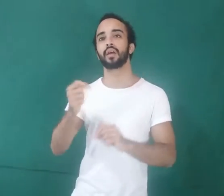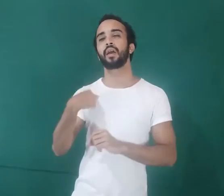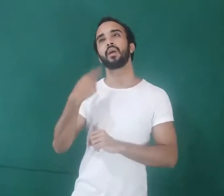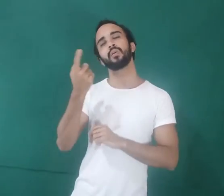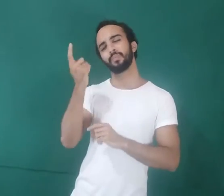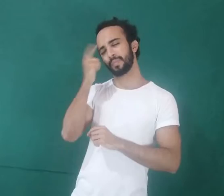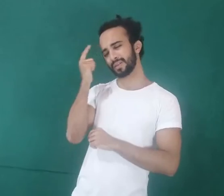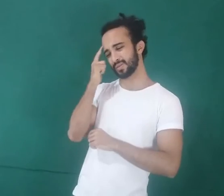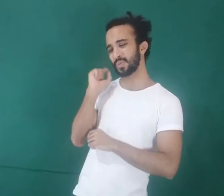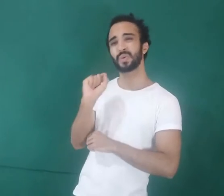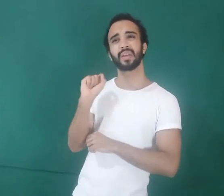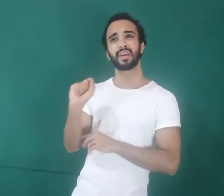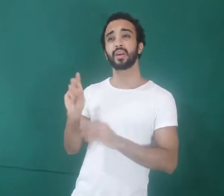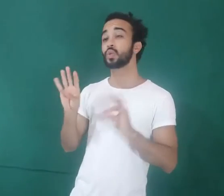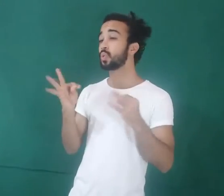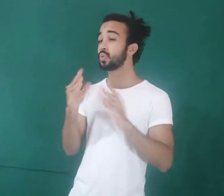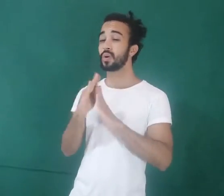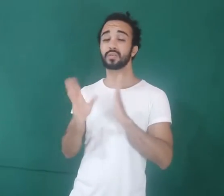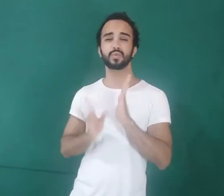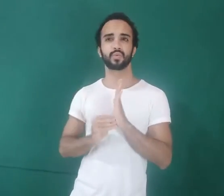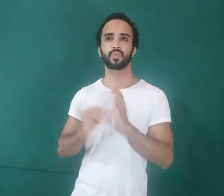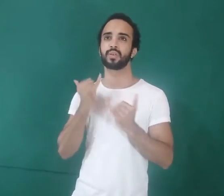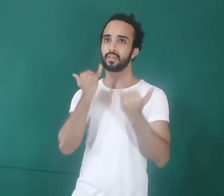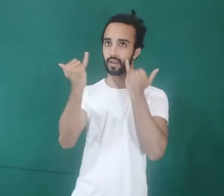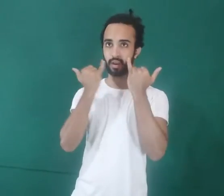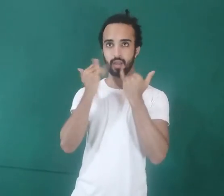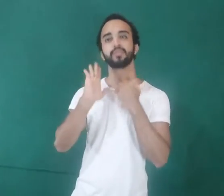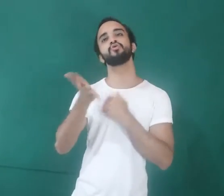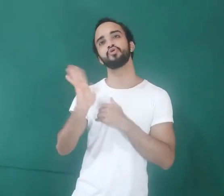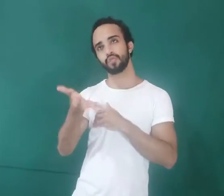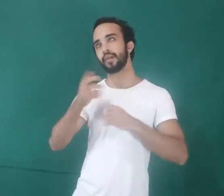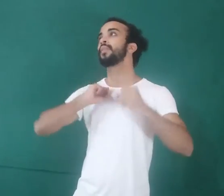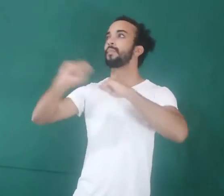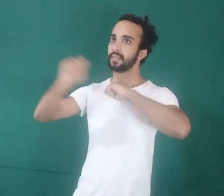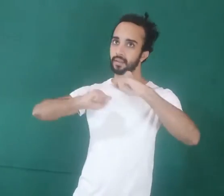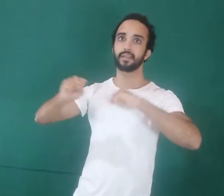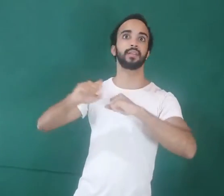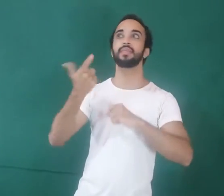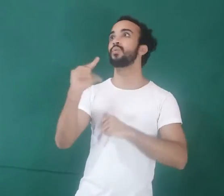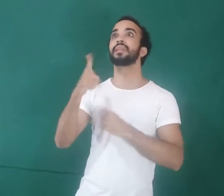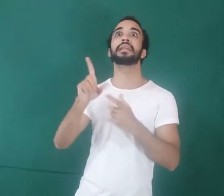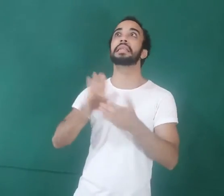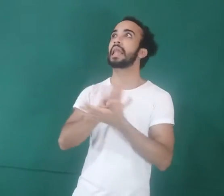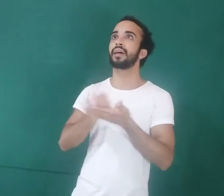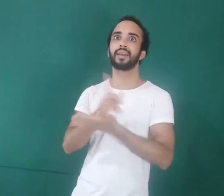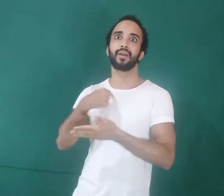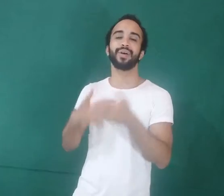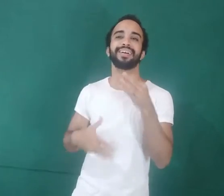assunto que eu queira discutir na internet já foi completamente discutido. Não tem mais nada que eu possa acrescentar. Antes de, assim... Tô rindo de